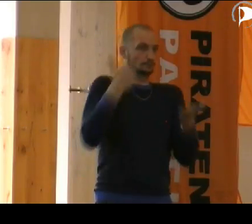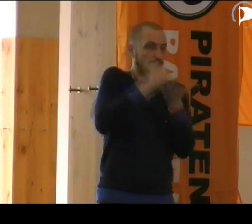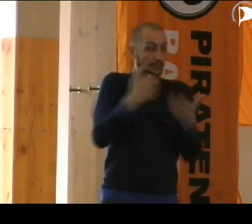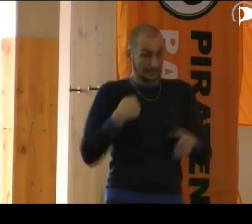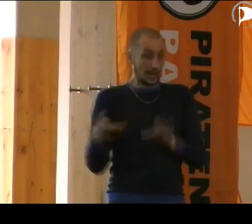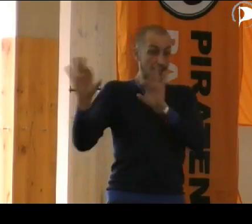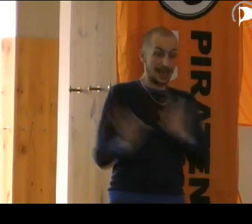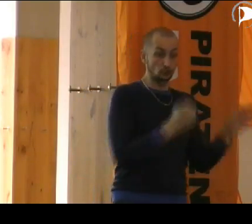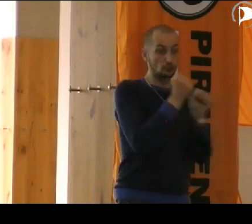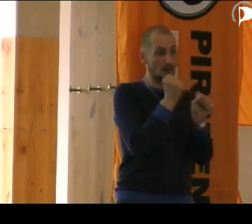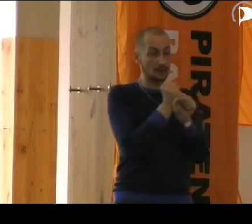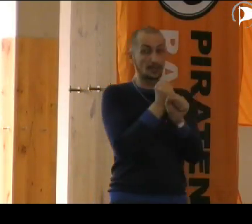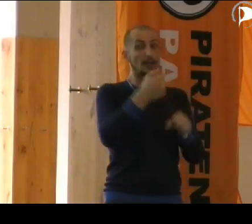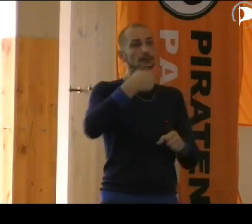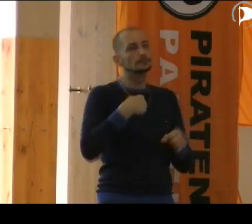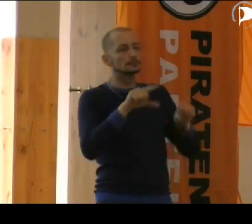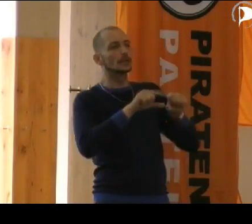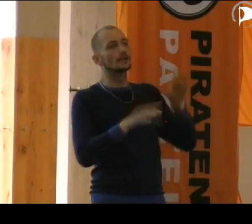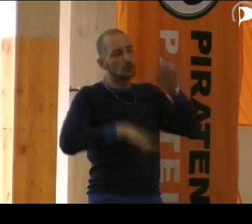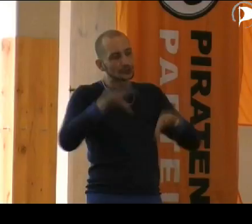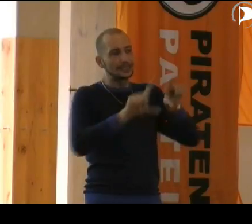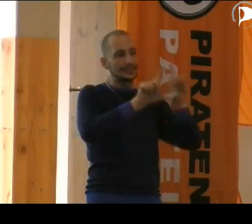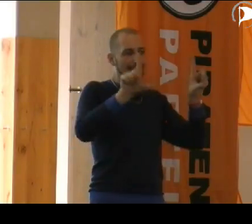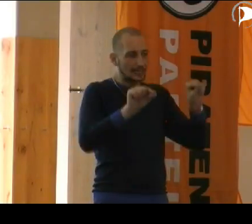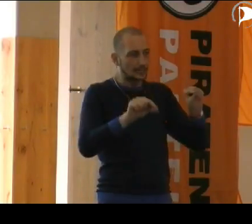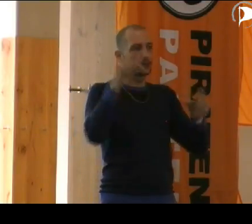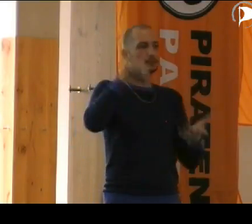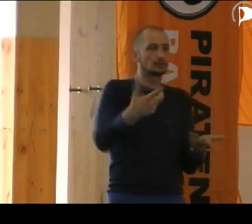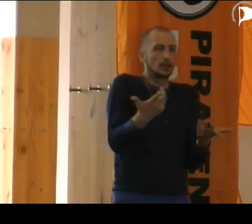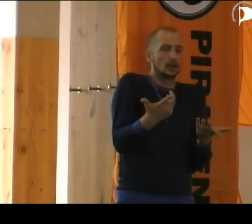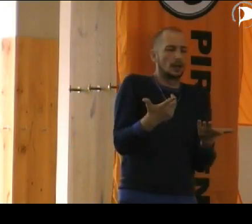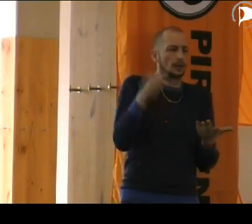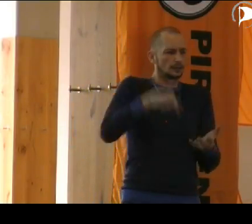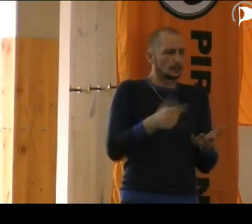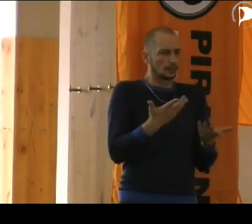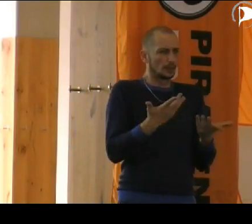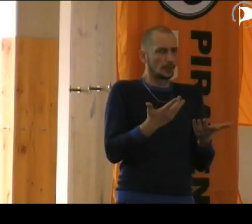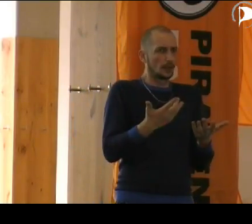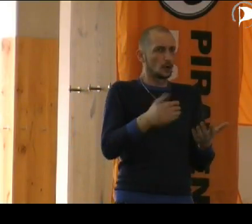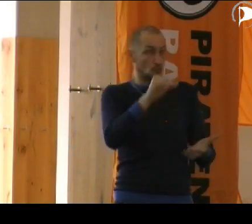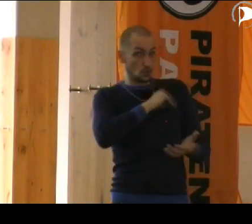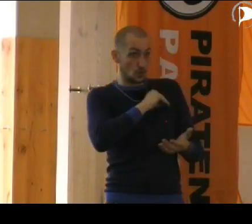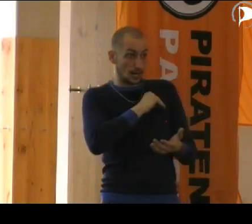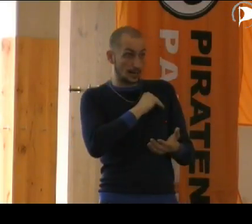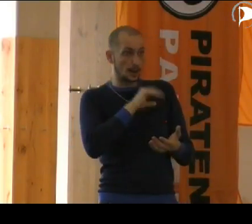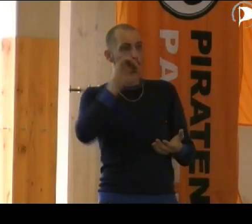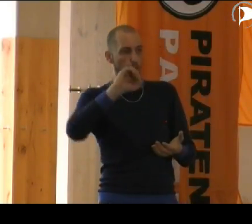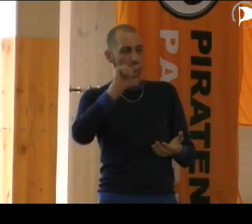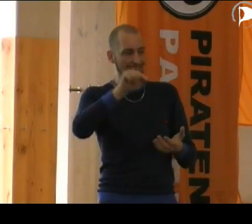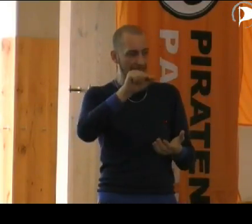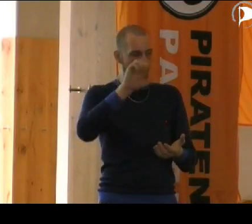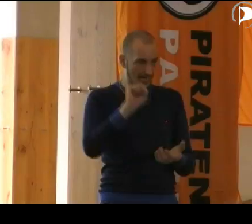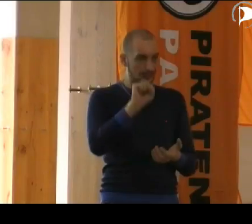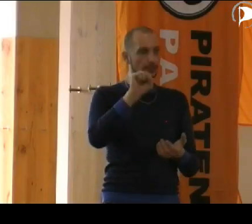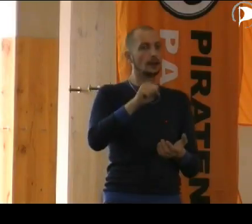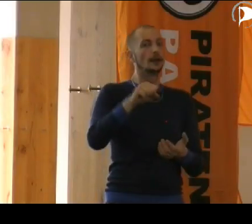unzählige details 71 ich erlebe die mode gearbeitet und